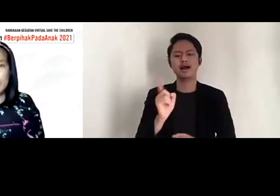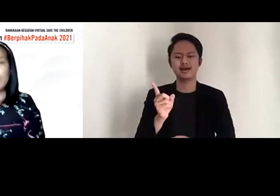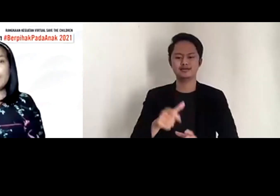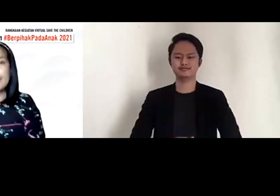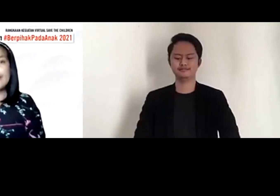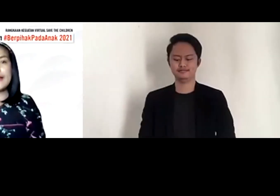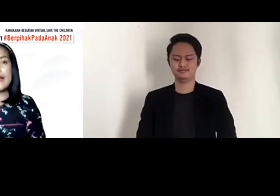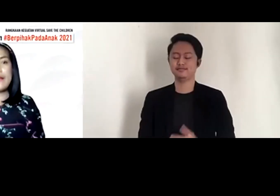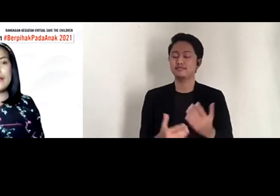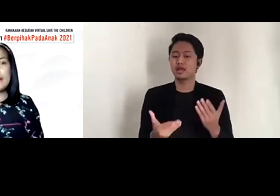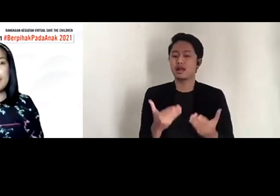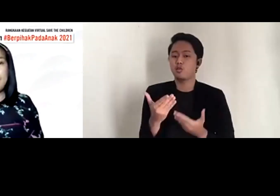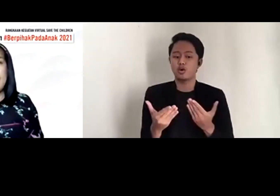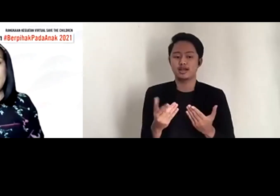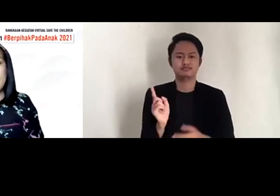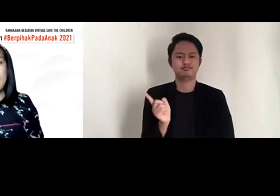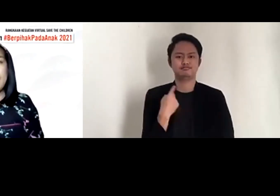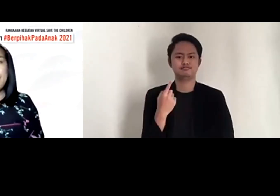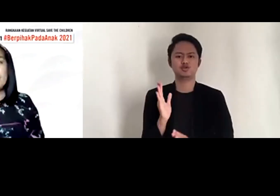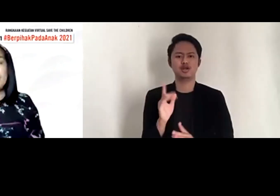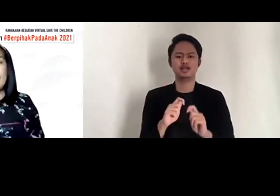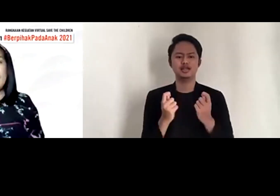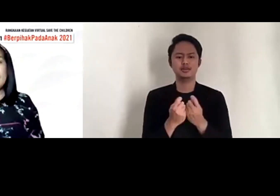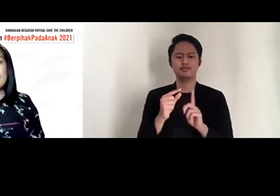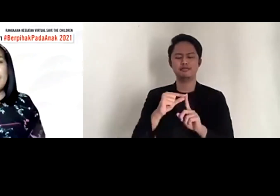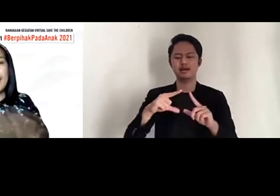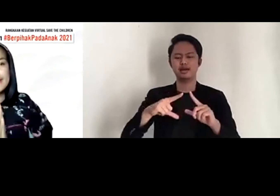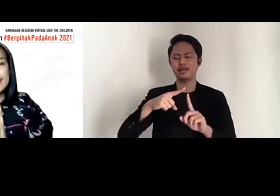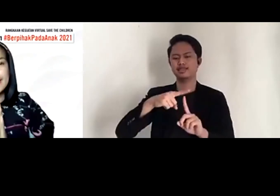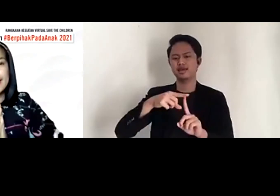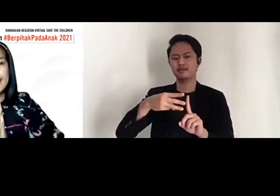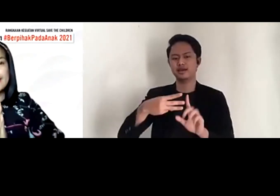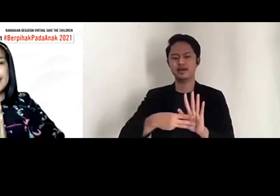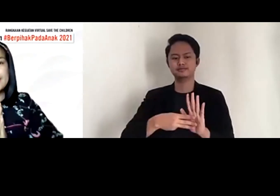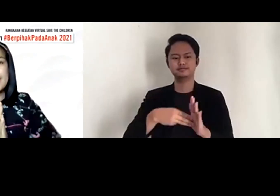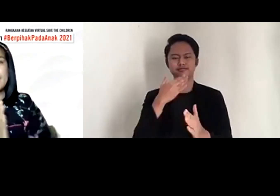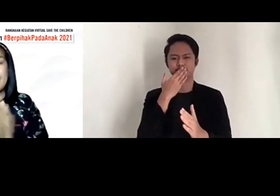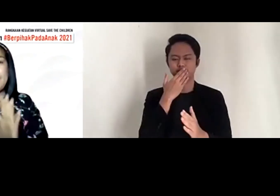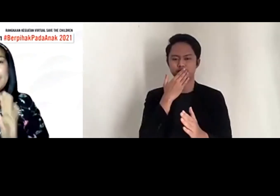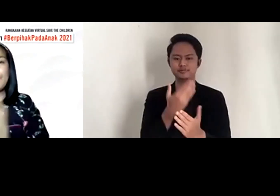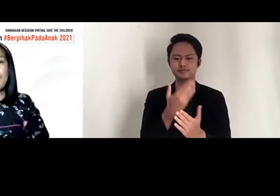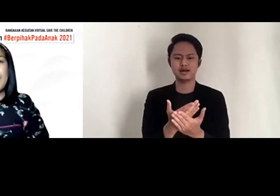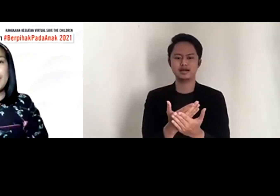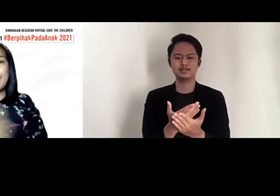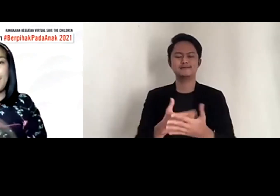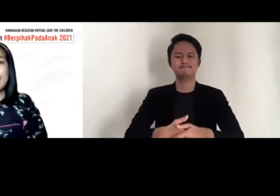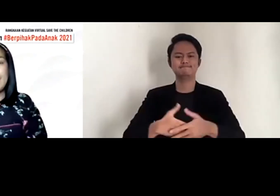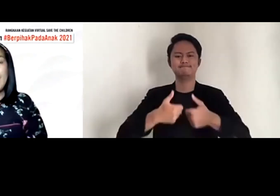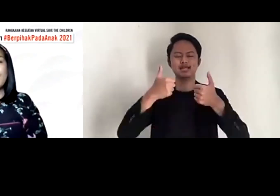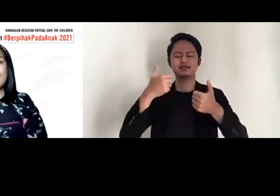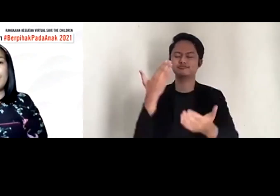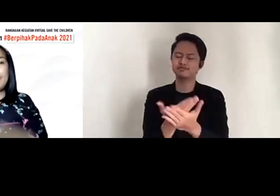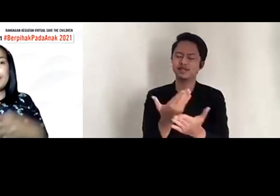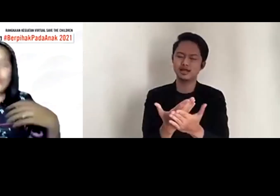Jadi mungkin itu saja dari kami tim PATBM. Terima kasih dan salam sehat. Kami minta dukungan dan